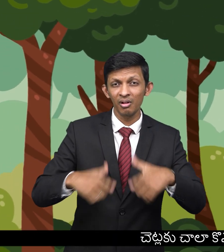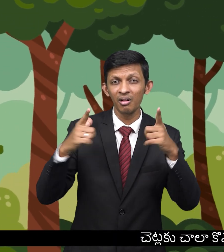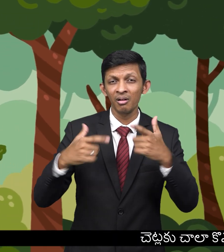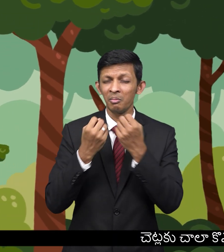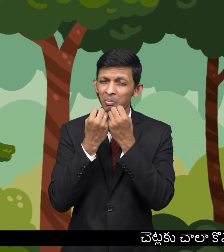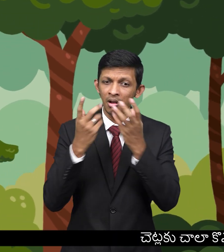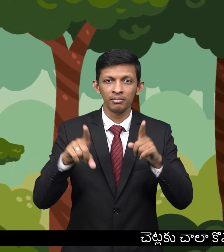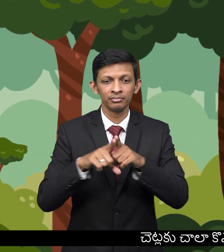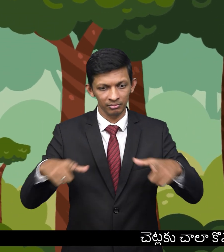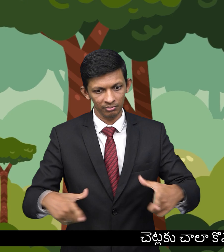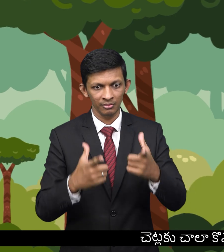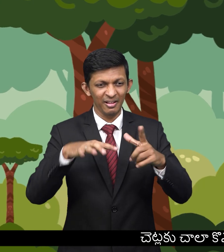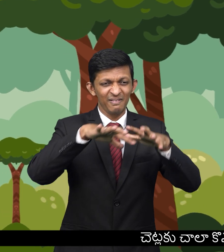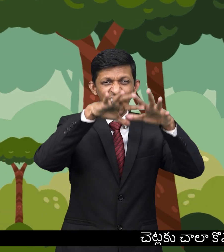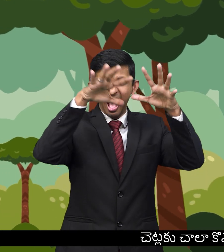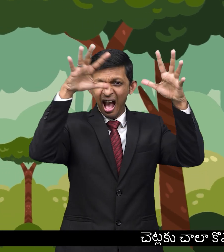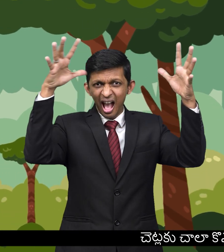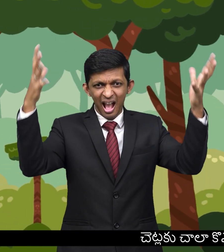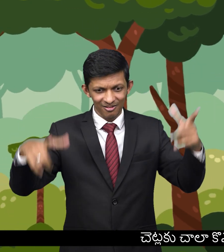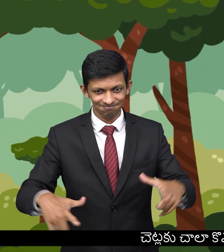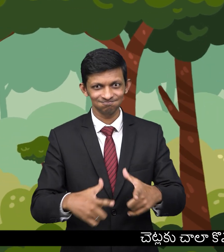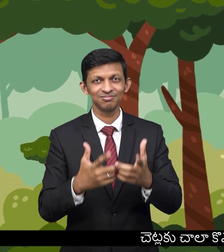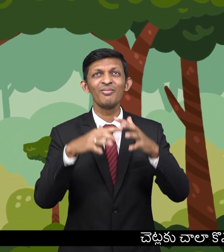చెట్లకు చాలా కొమ్మలు ఉంటాయి.